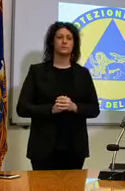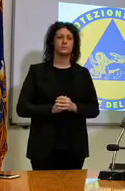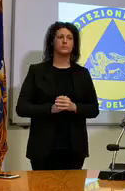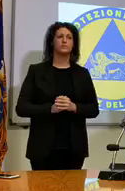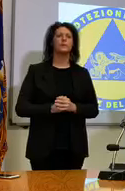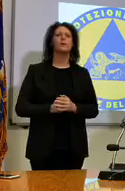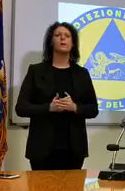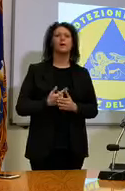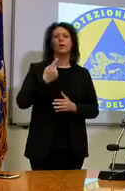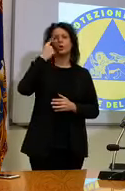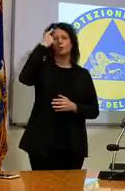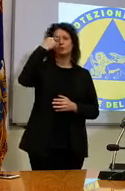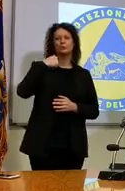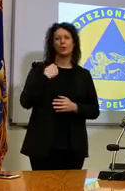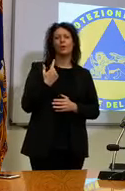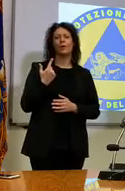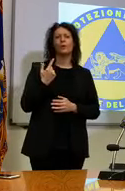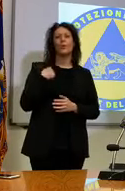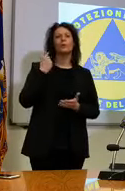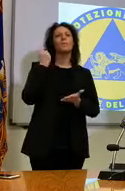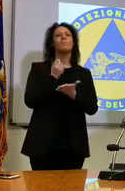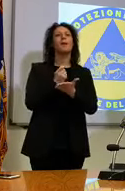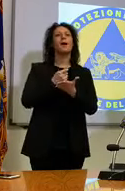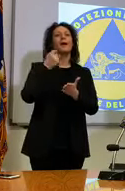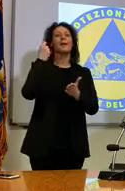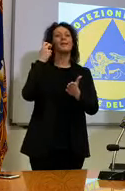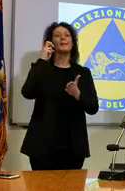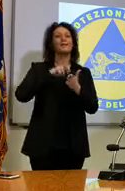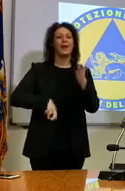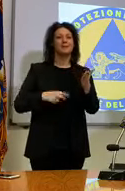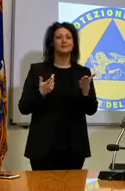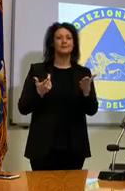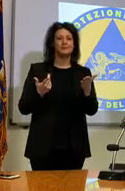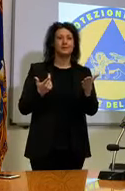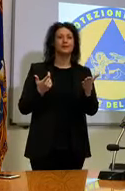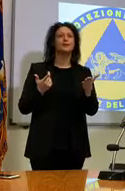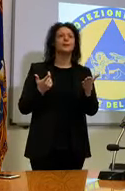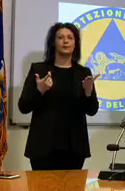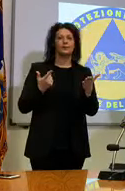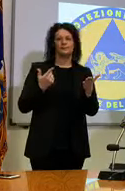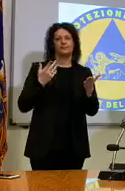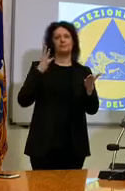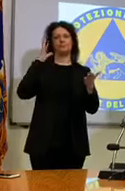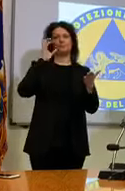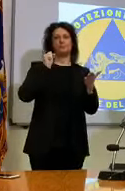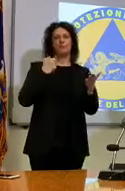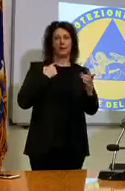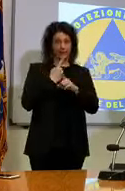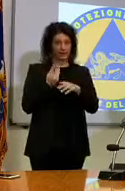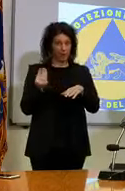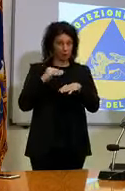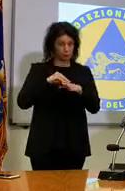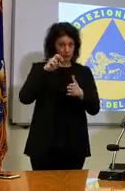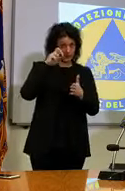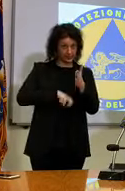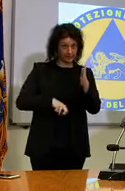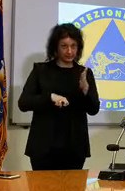ci si accorge di più quando si pagano le tasse e quando non si pagano, ma non costringetevi a metterle per farvi capire quanto non le